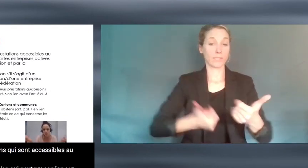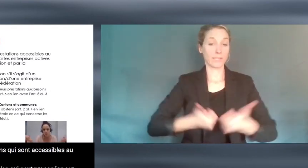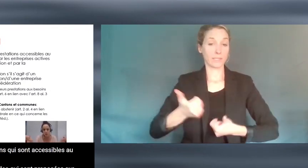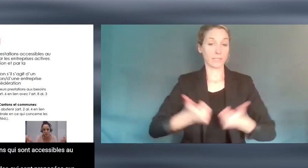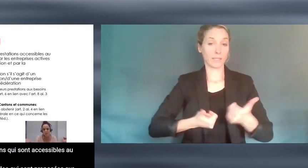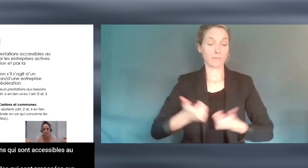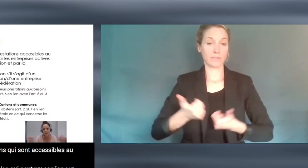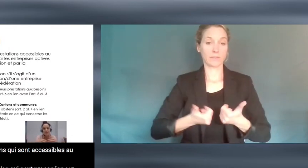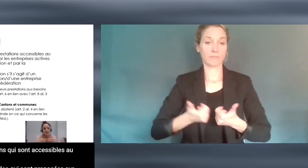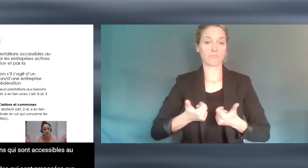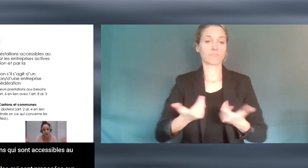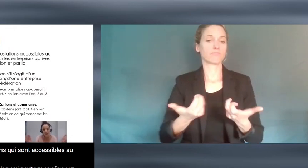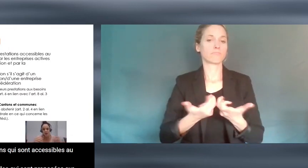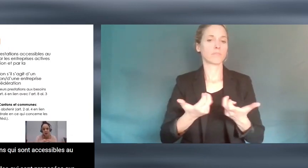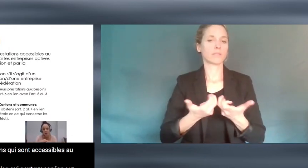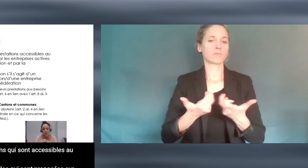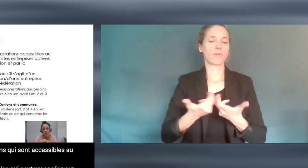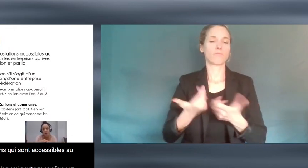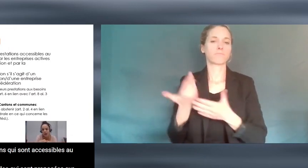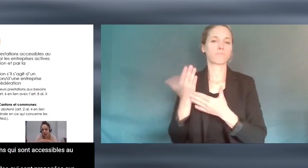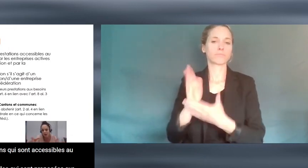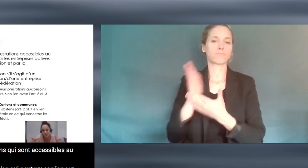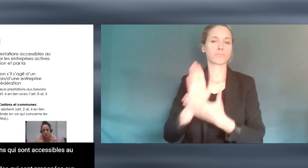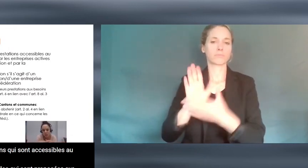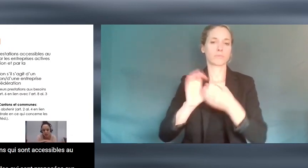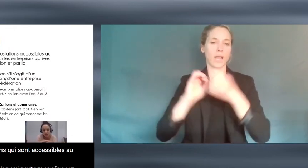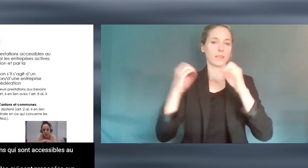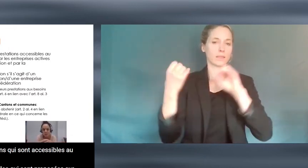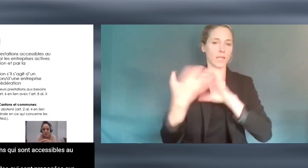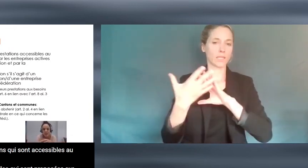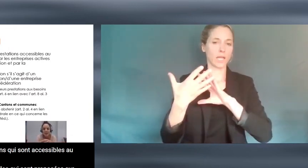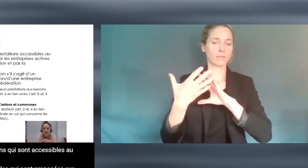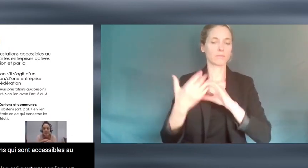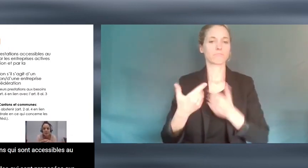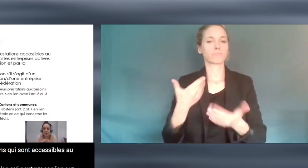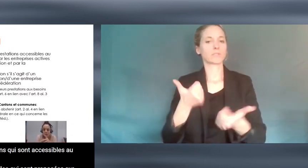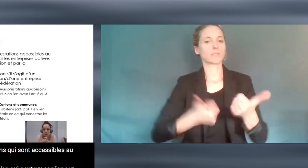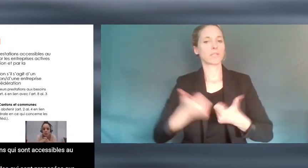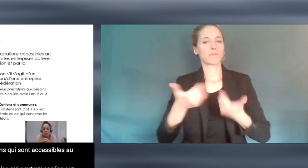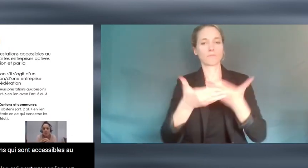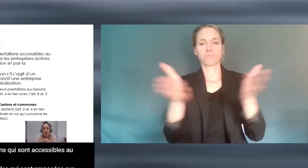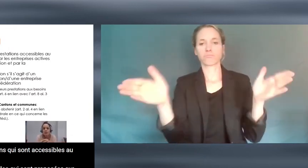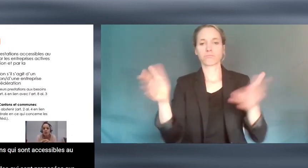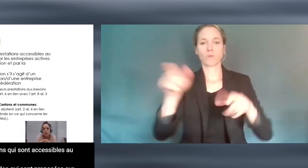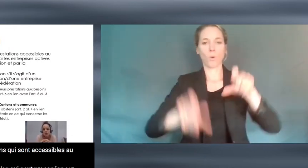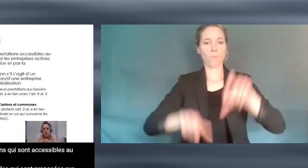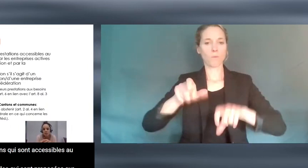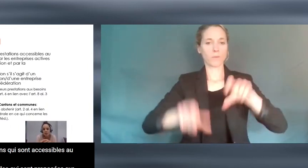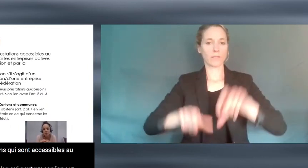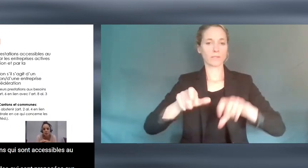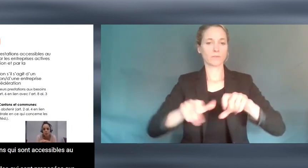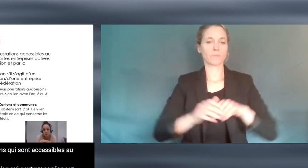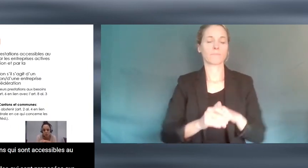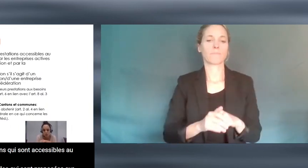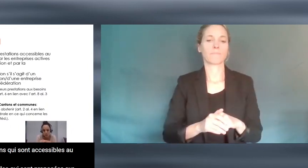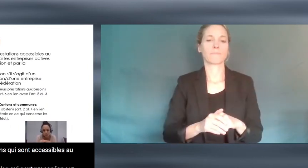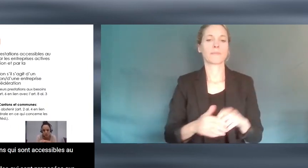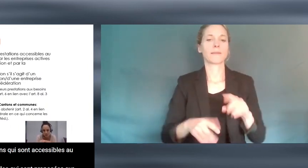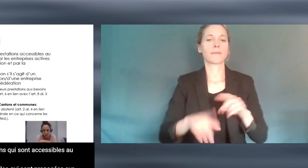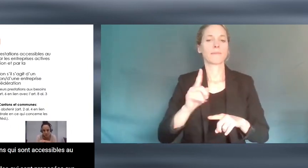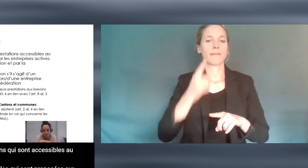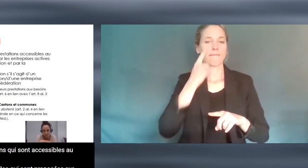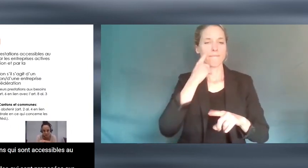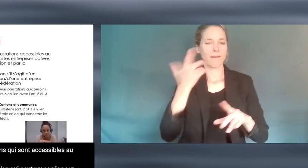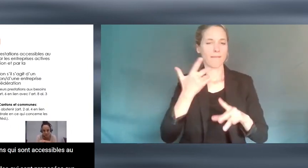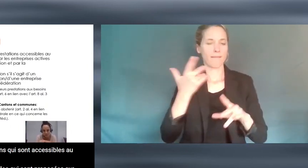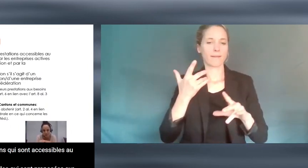autres par Internet, à la population. Mais par contre, il y a une grande différence au niveau des